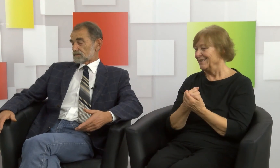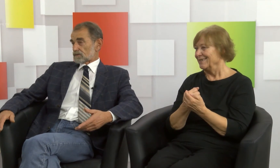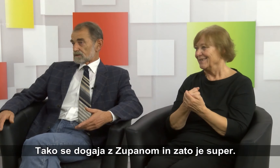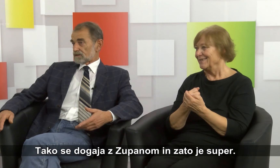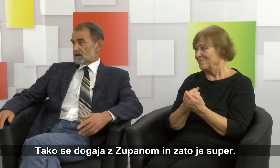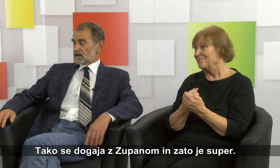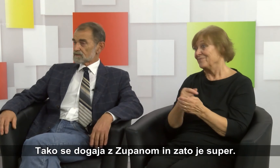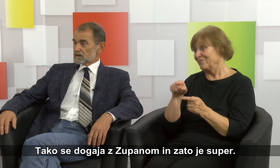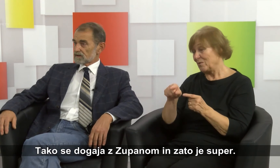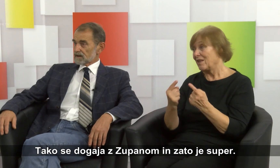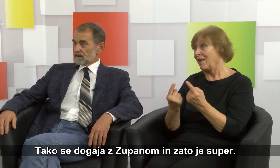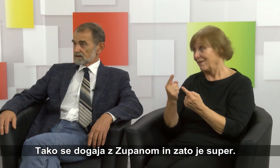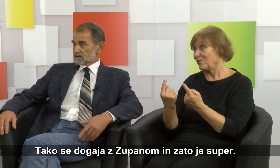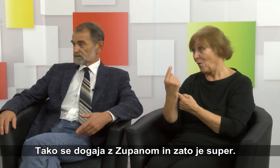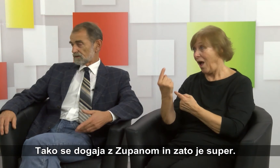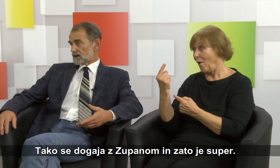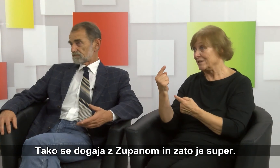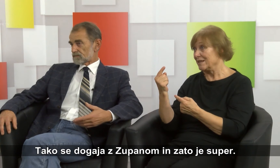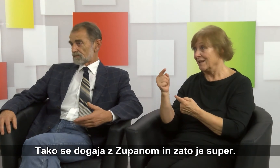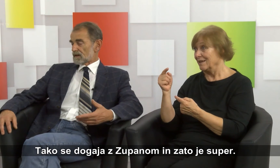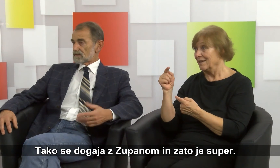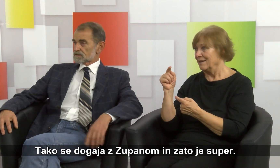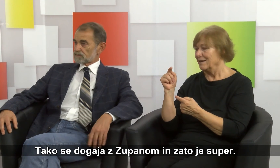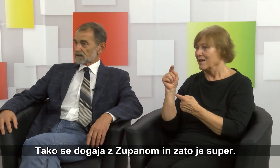Tako se dogaja z Zupanom, ne? In zato je super, ne?